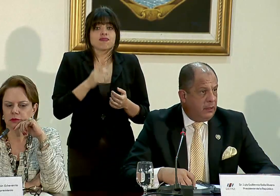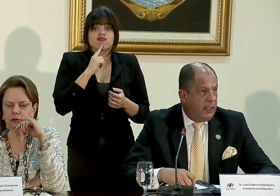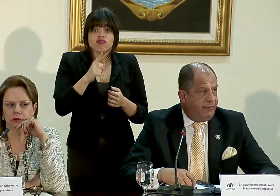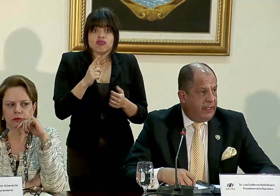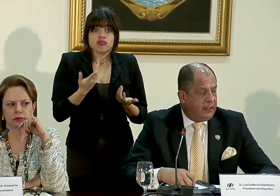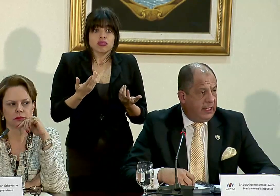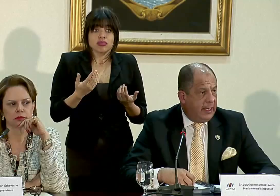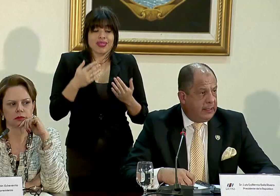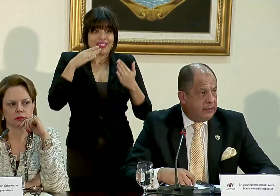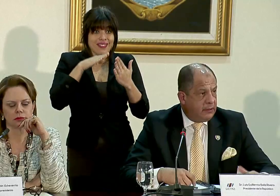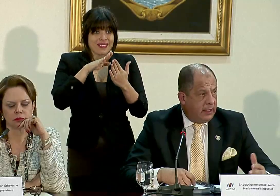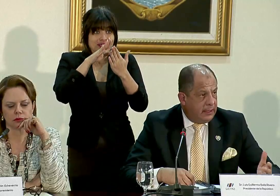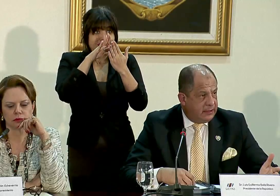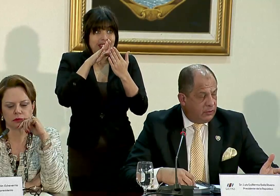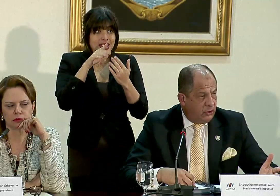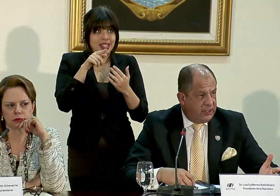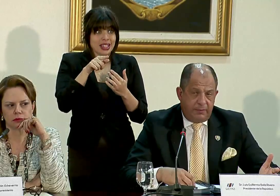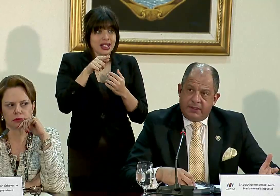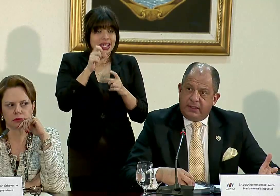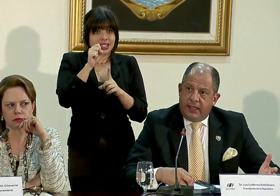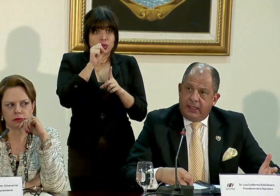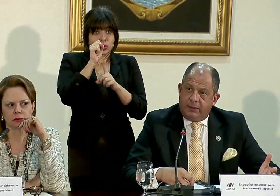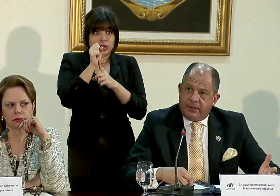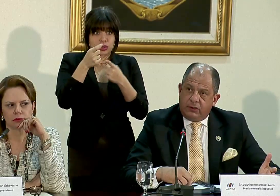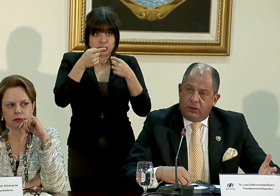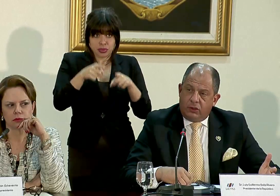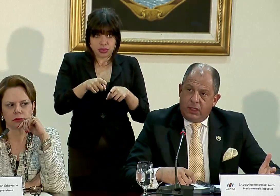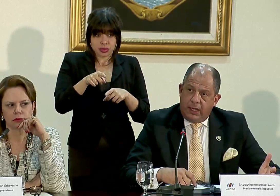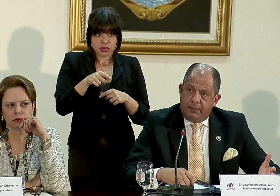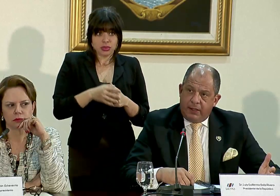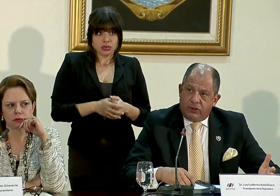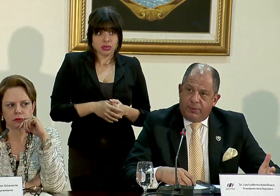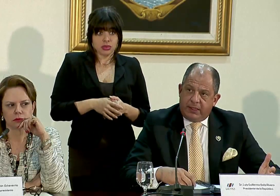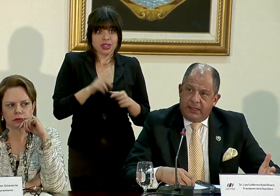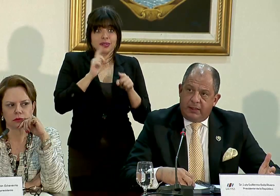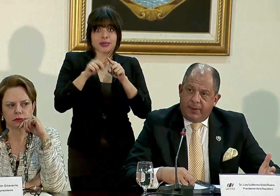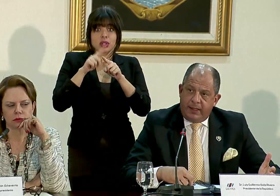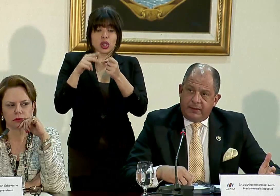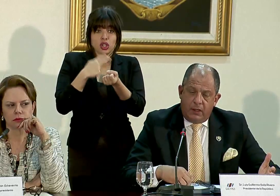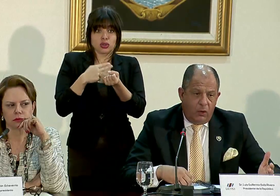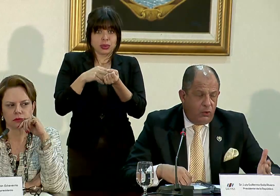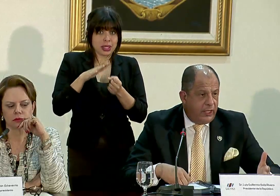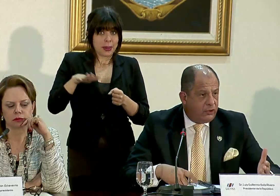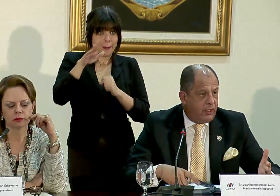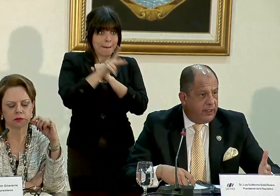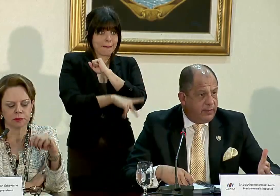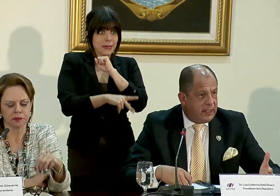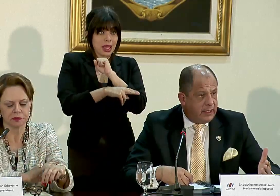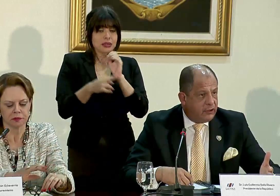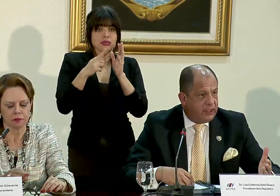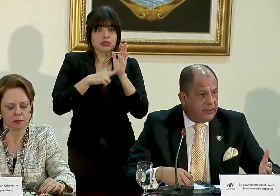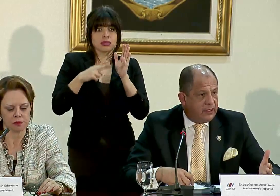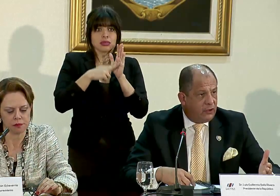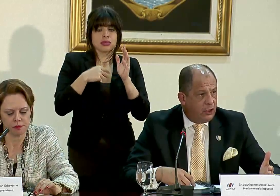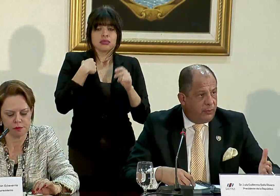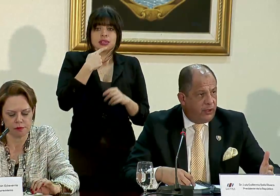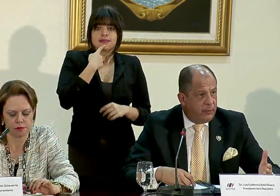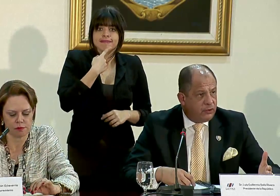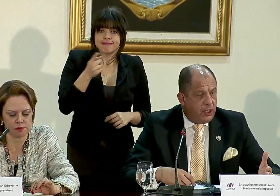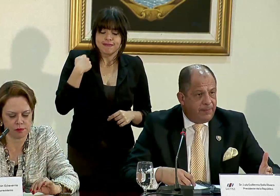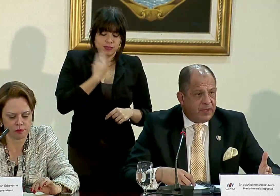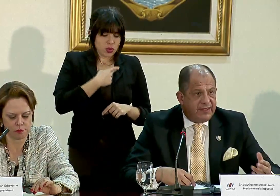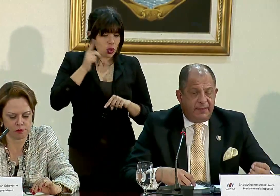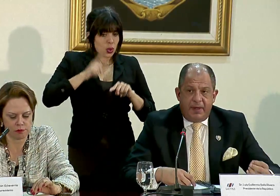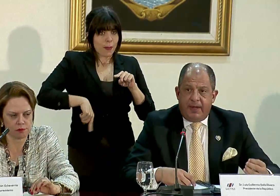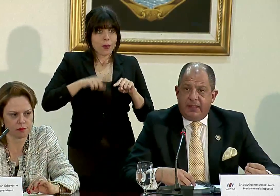más frente a la situación que se presentó en varios hospitales del país una y otra vez mis declaraciones han sido que no